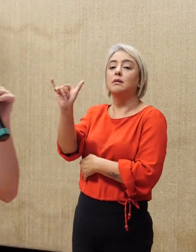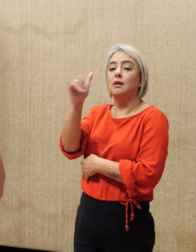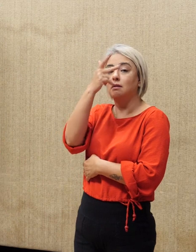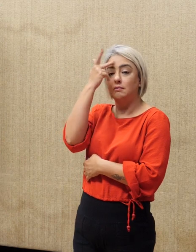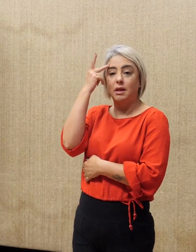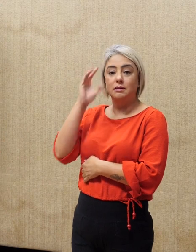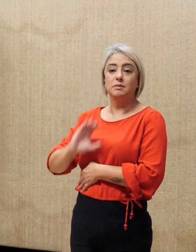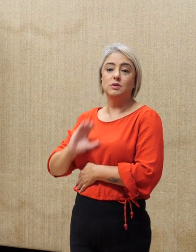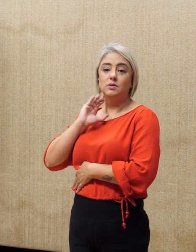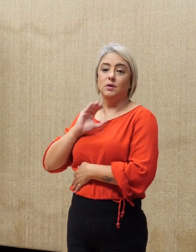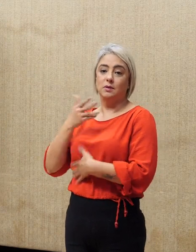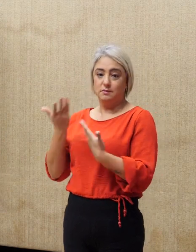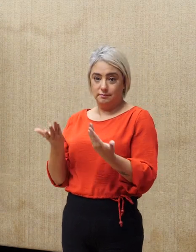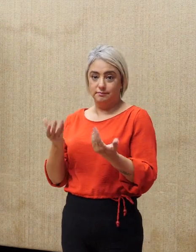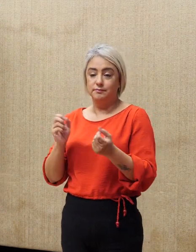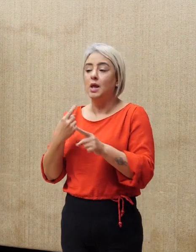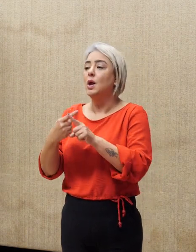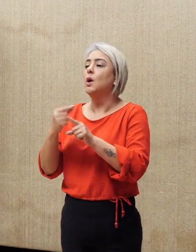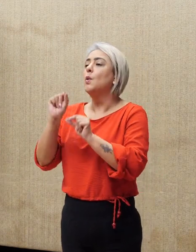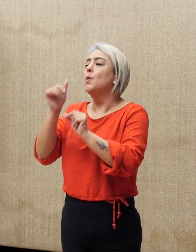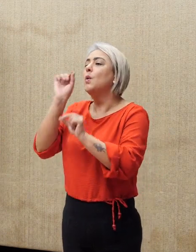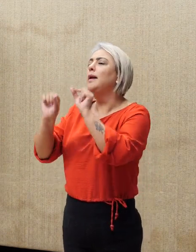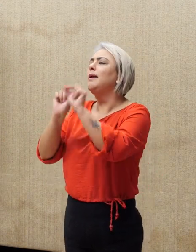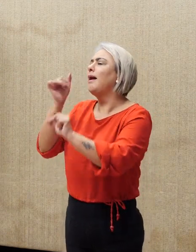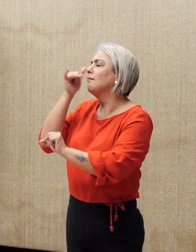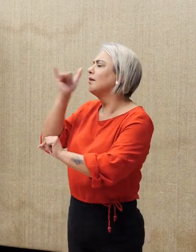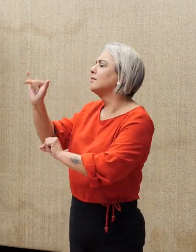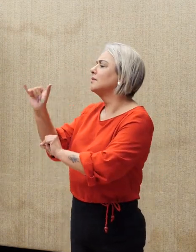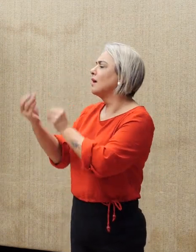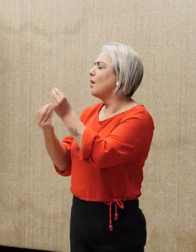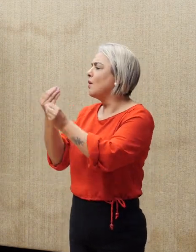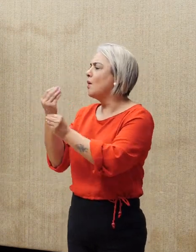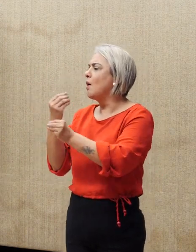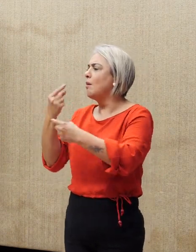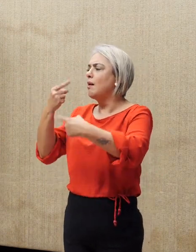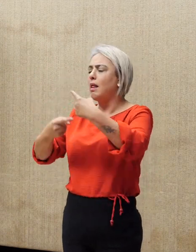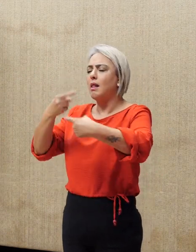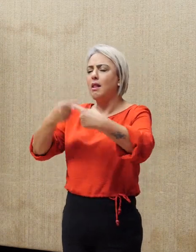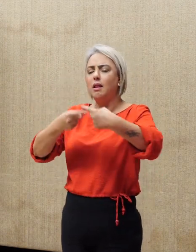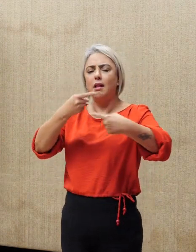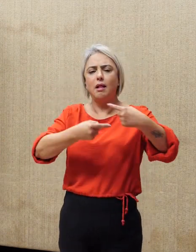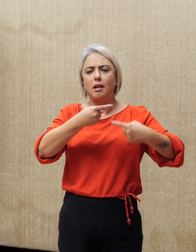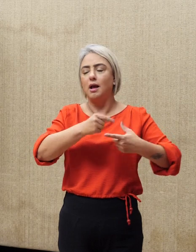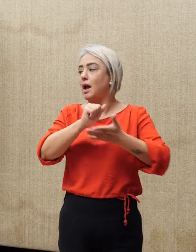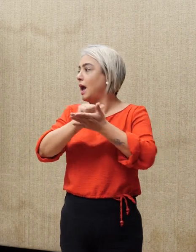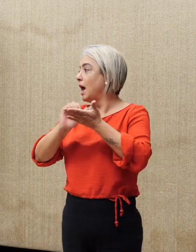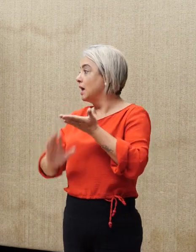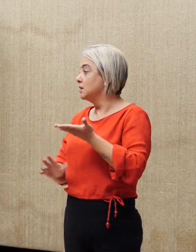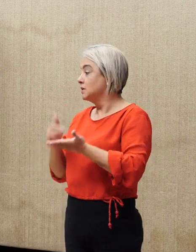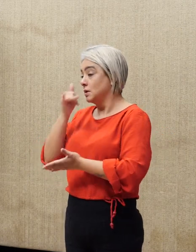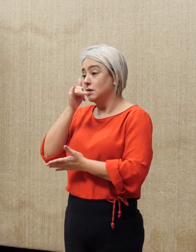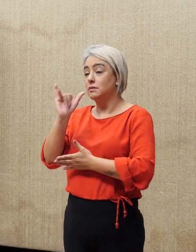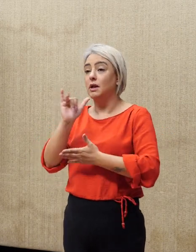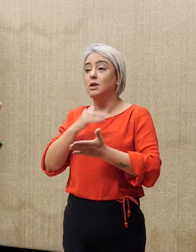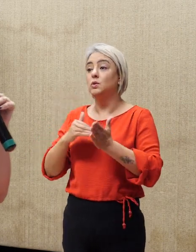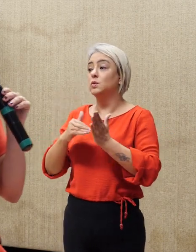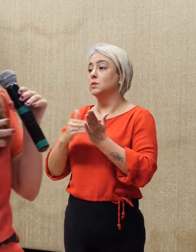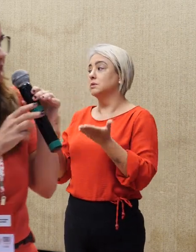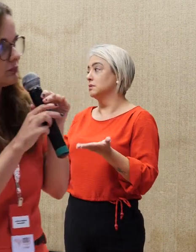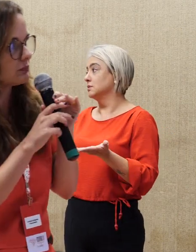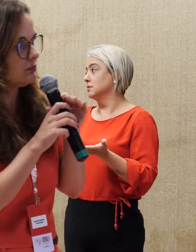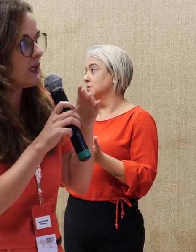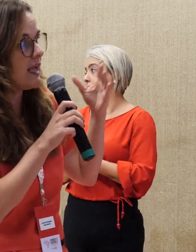cidadãos. Tá certo? O que é prevenção? Como é que eu discuto, na verdade, ações de prevenção em todos os sentidos, né?